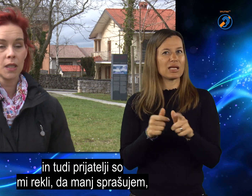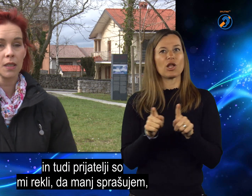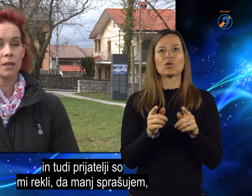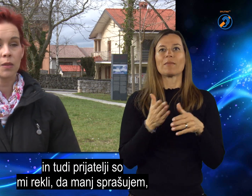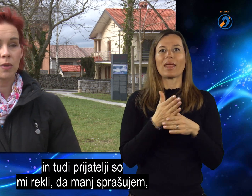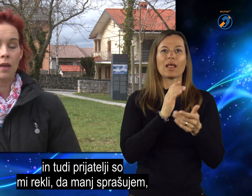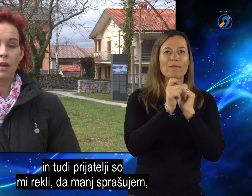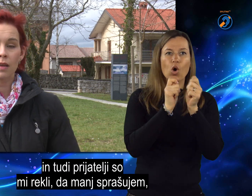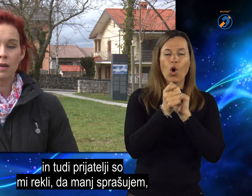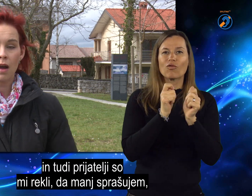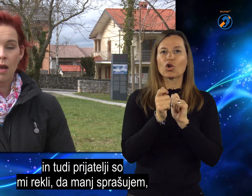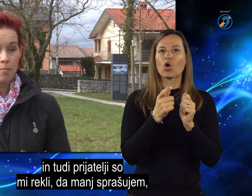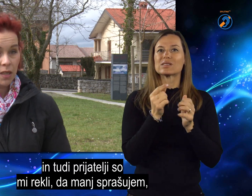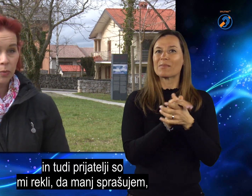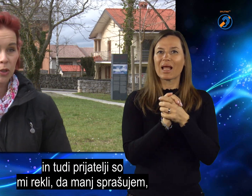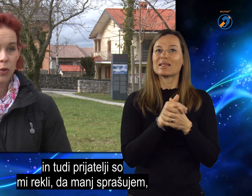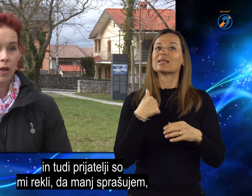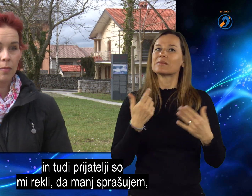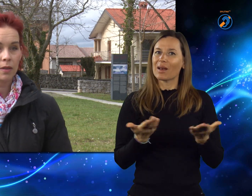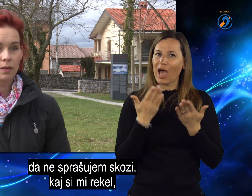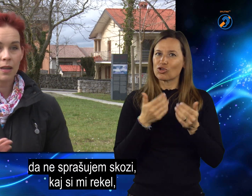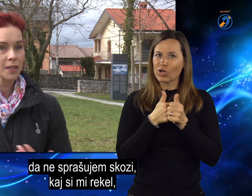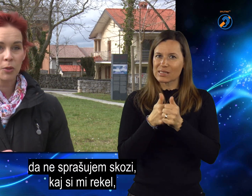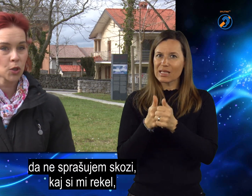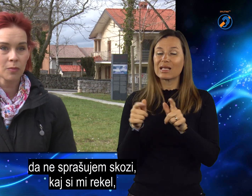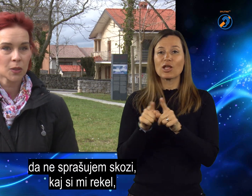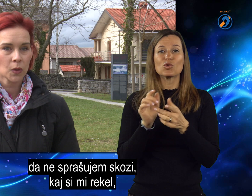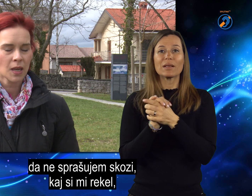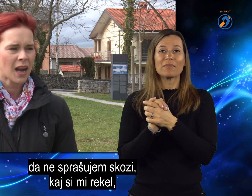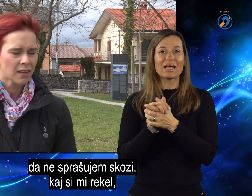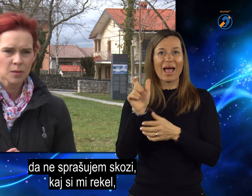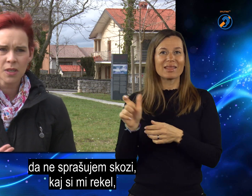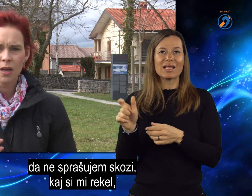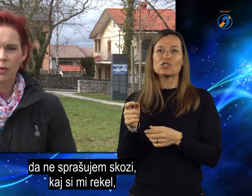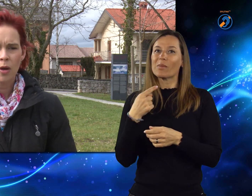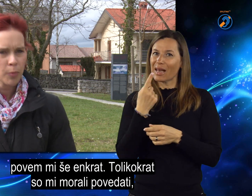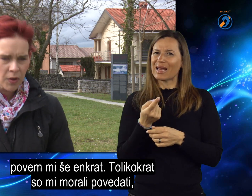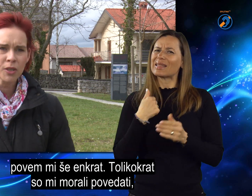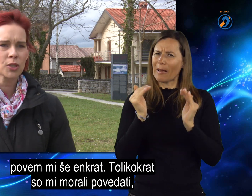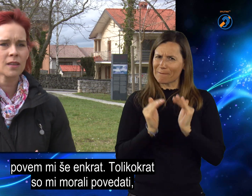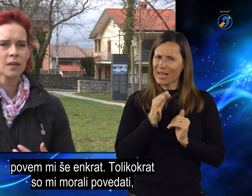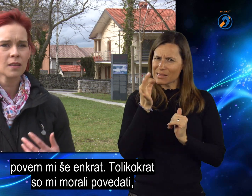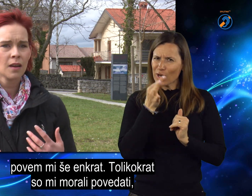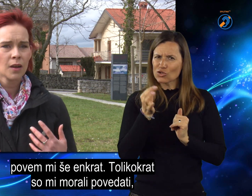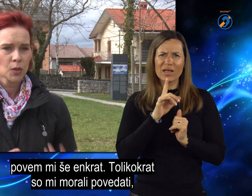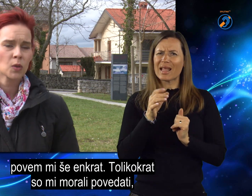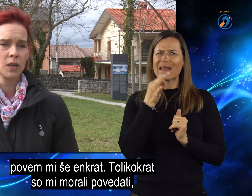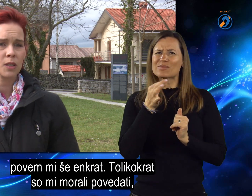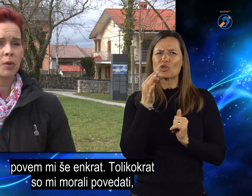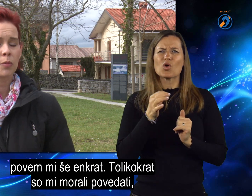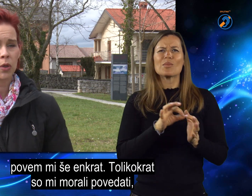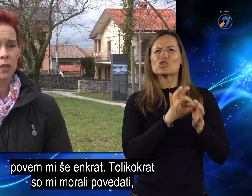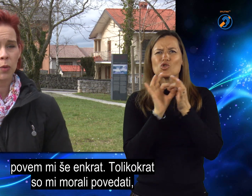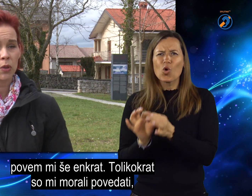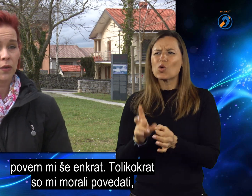tudi prijatelji so mi rekli, da manj sprašujem, da ne sprašujem skozi kaj, sem mi rekel, povej mi še enkrat, tolikokrat